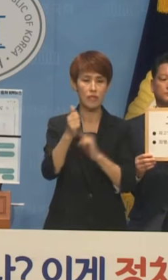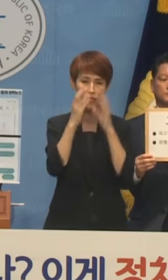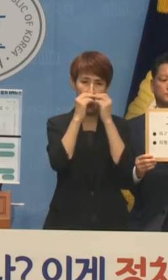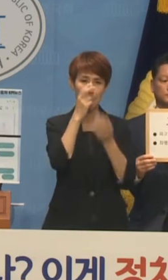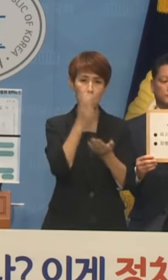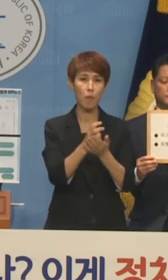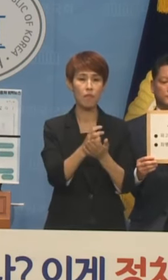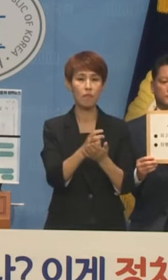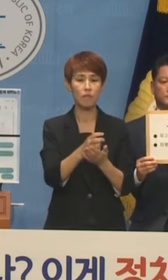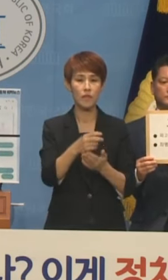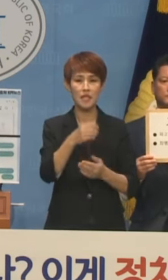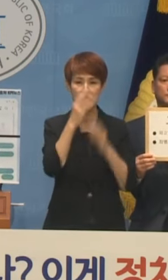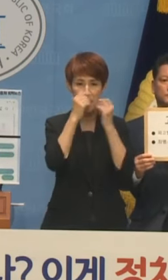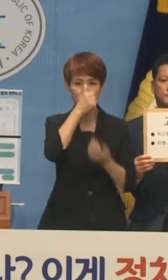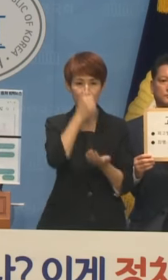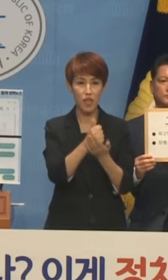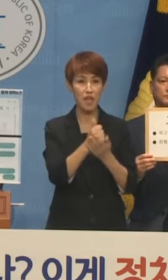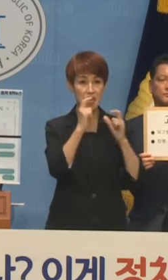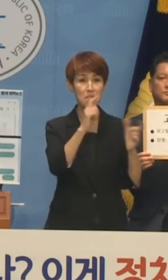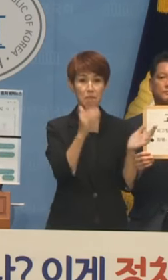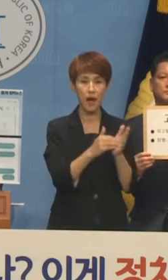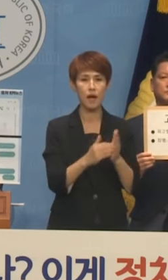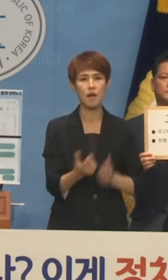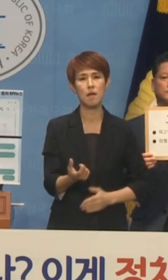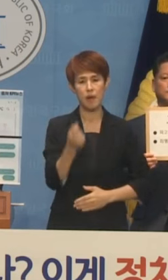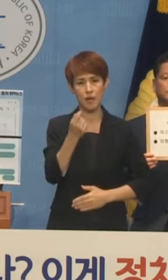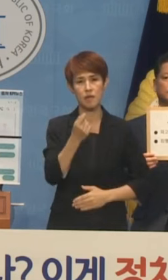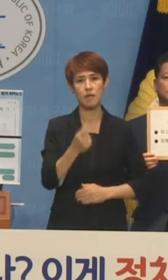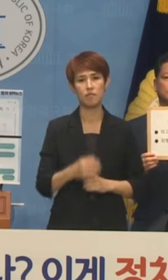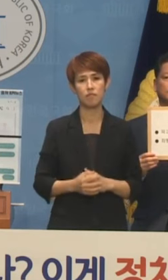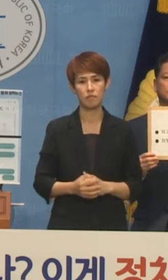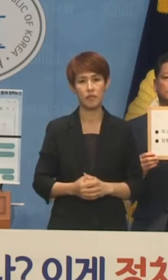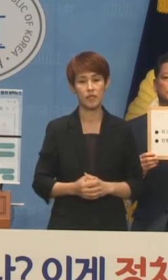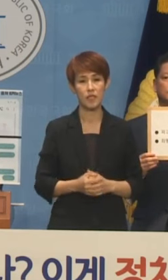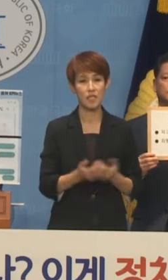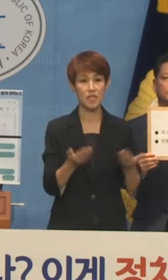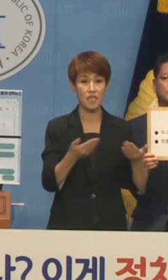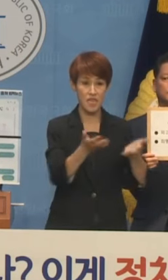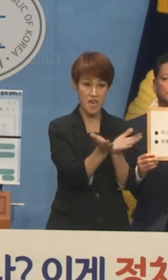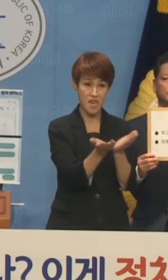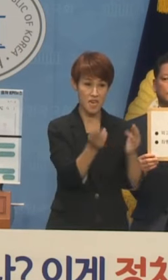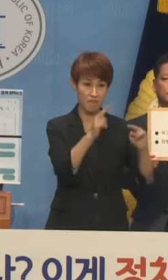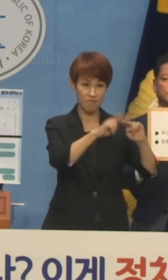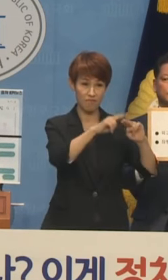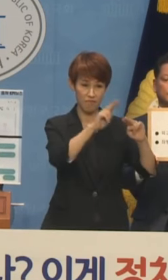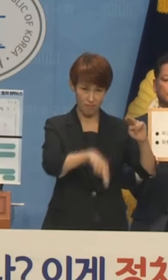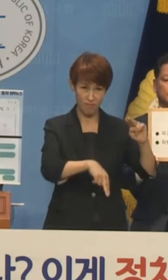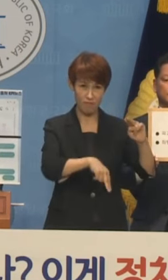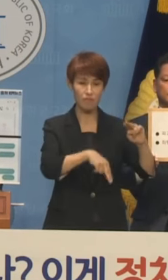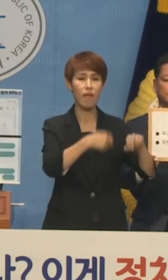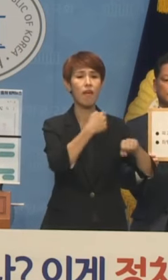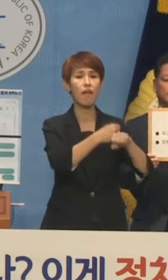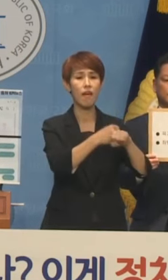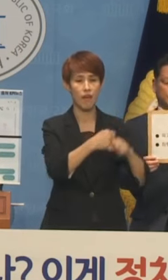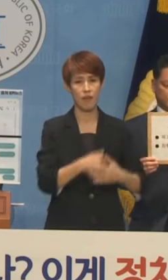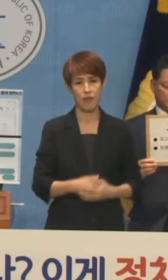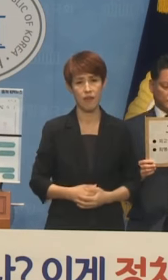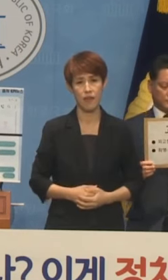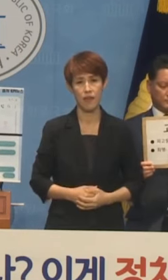표현도 하셨는데 빠르게 대검 반부패 과장 직위 해제도 혹은 직무 배제도